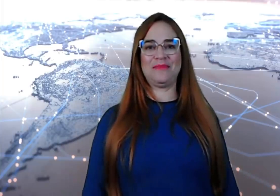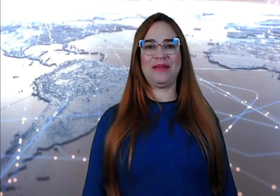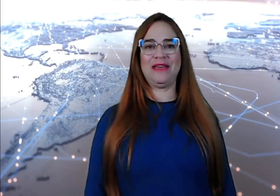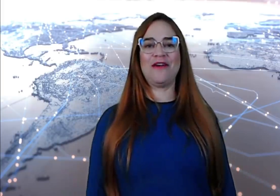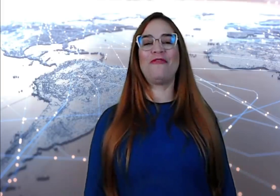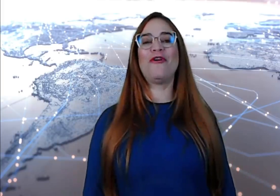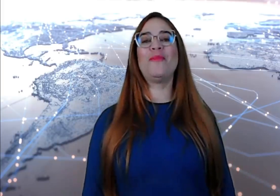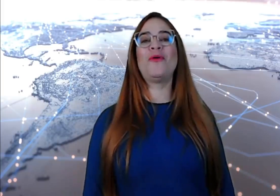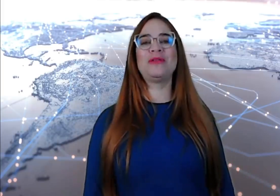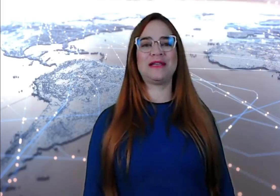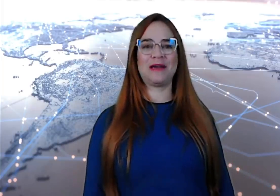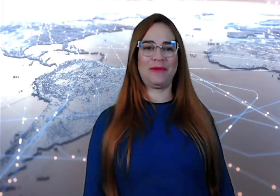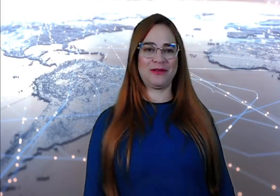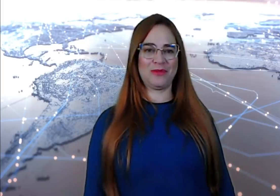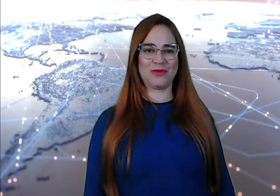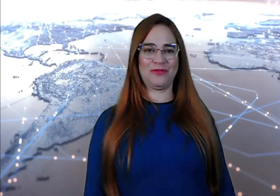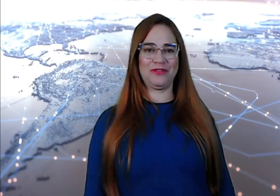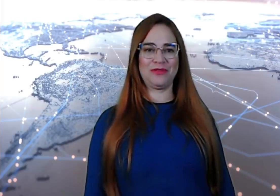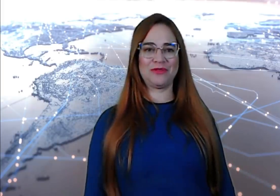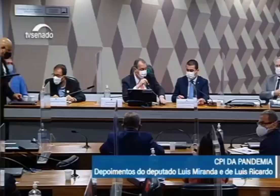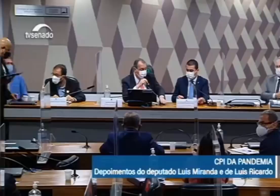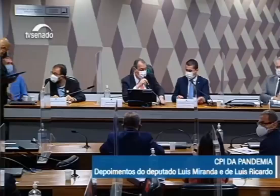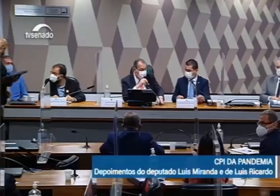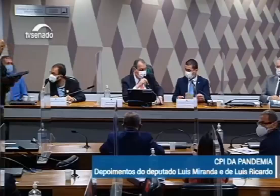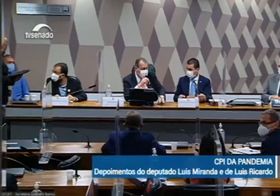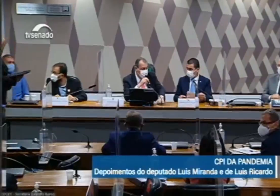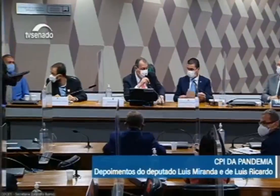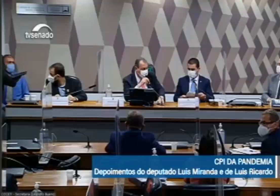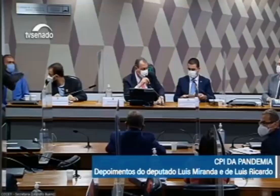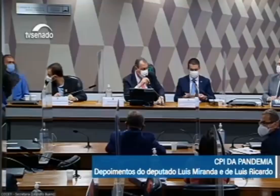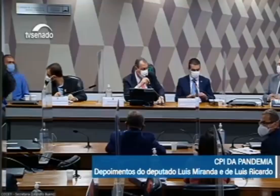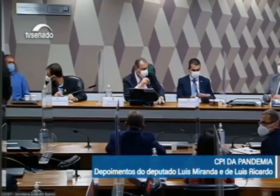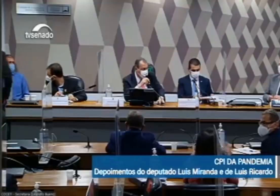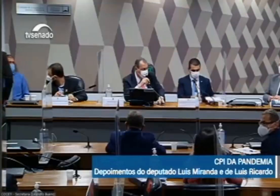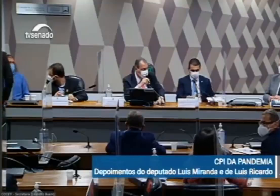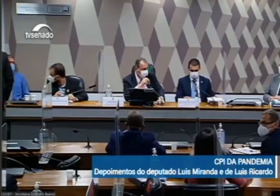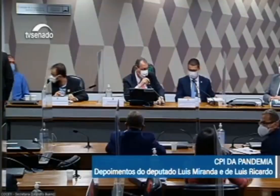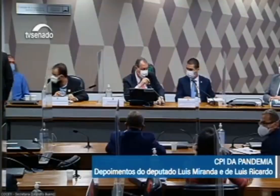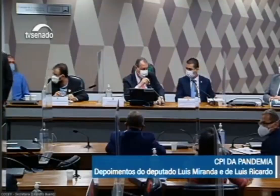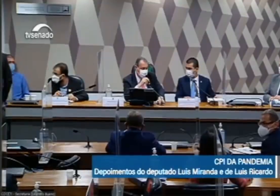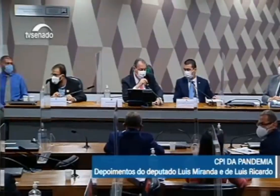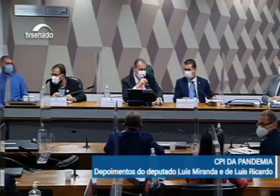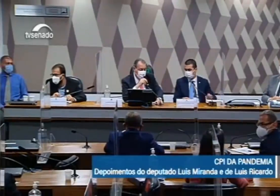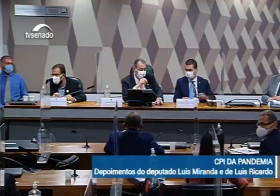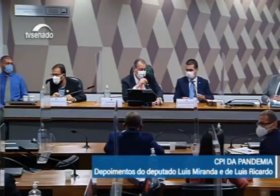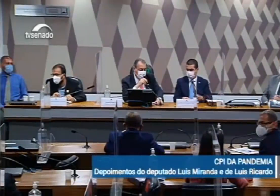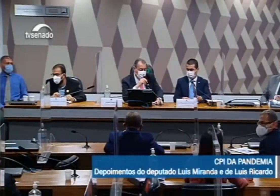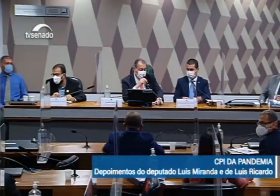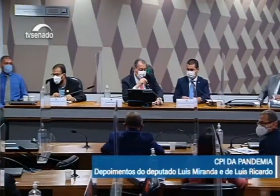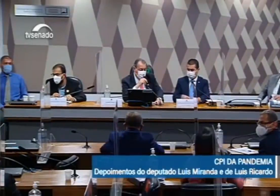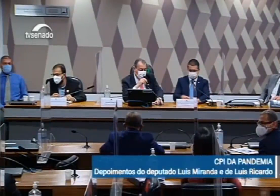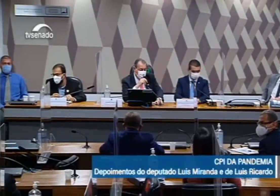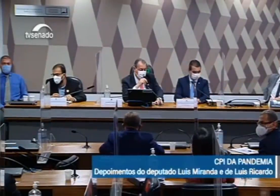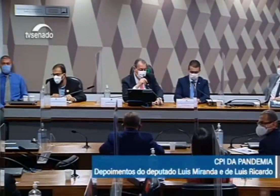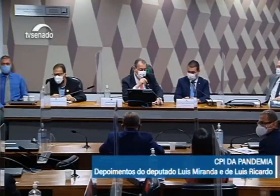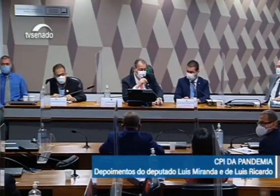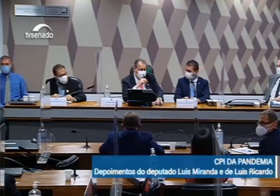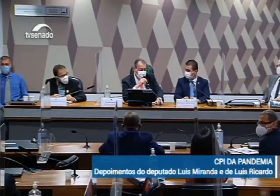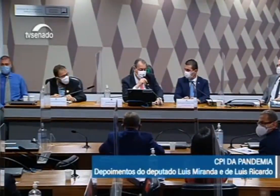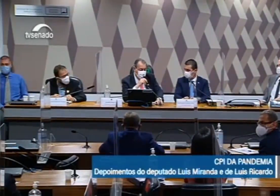CPI. Foi música para os meus ouvidos. Seu vinagre, vai lavar tua boca! Vai lavar tua boca,